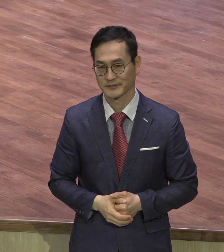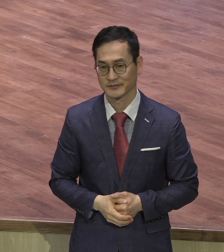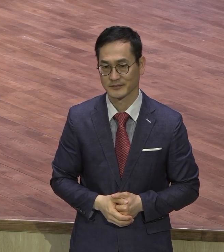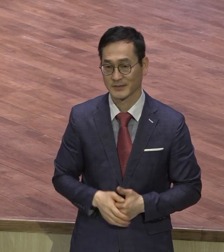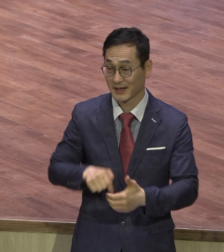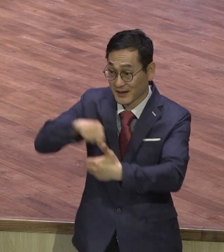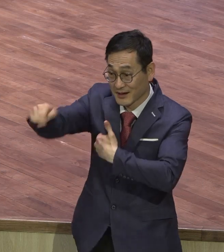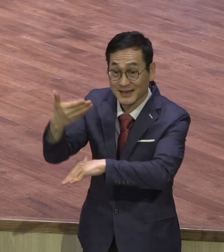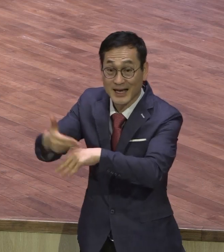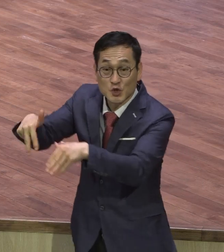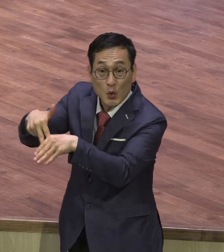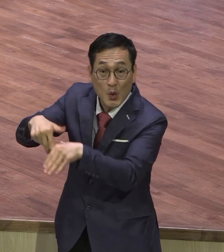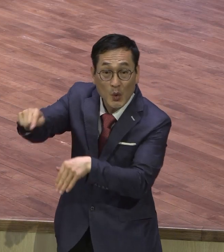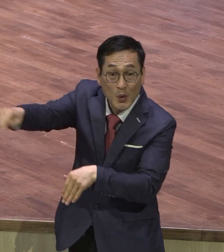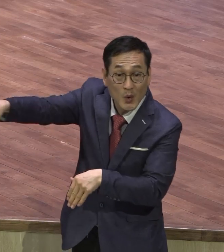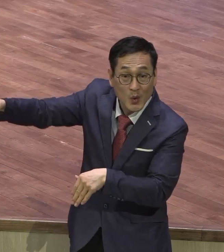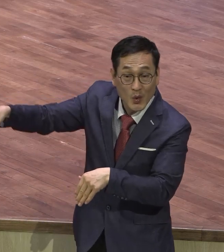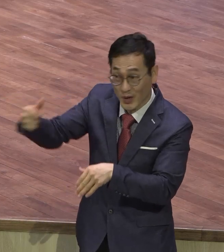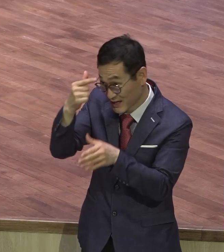아니에요.